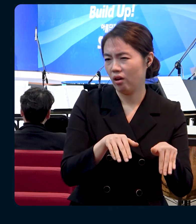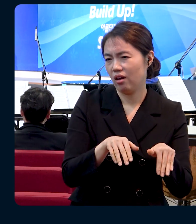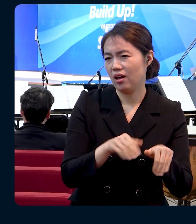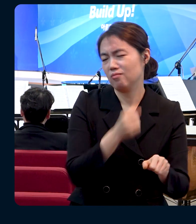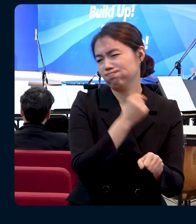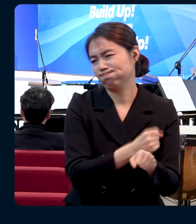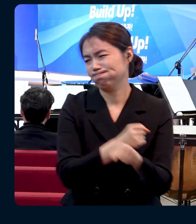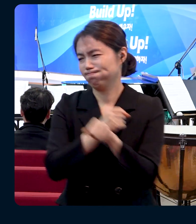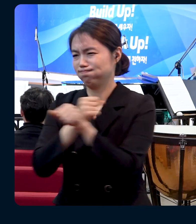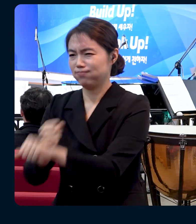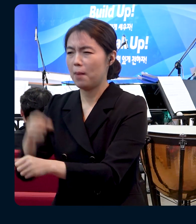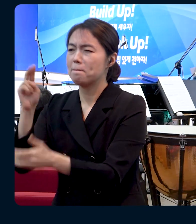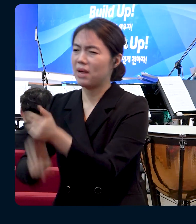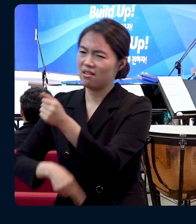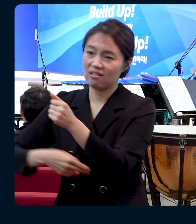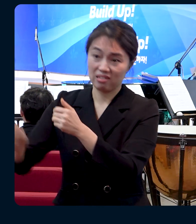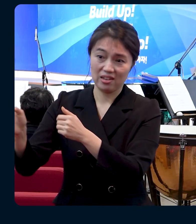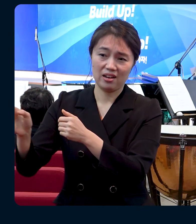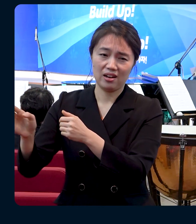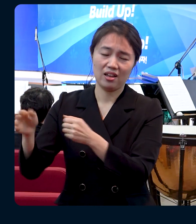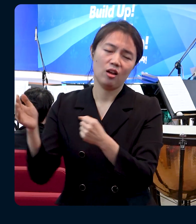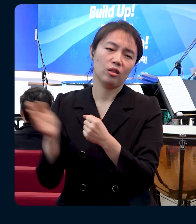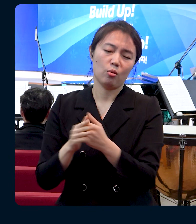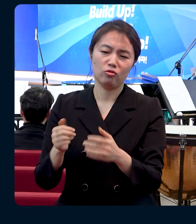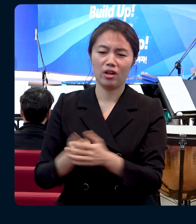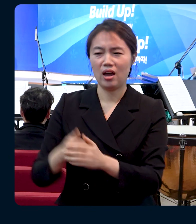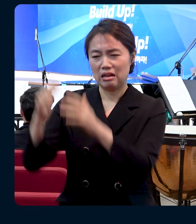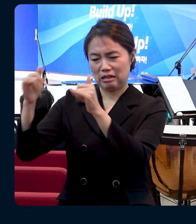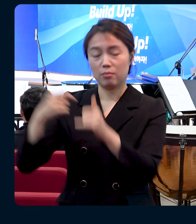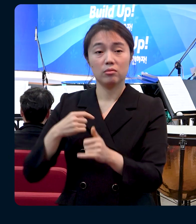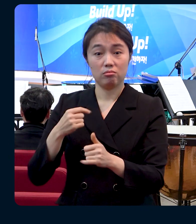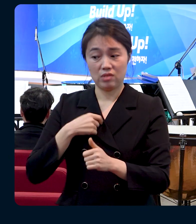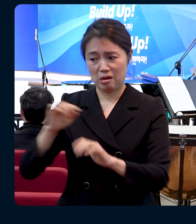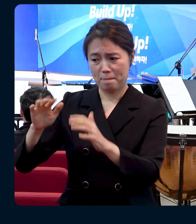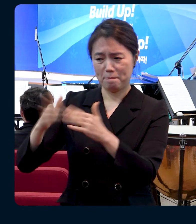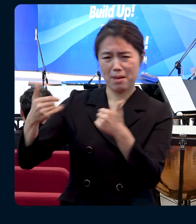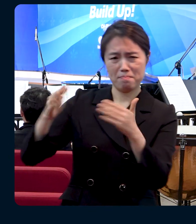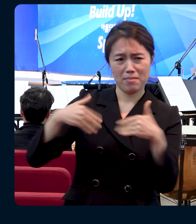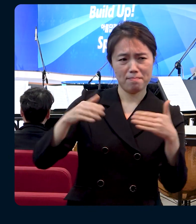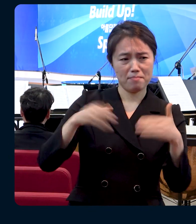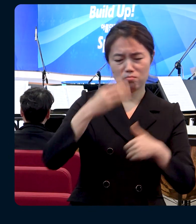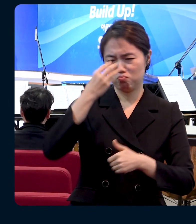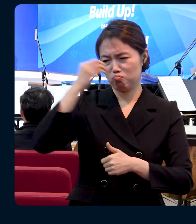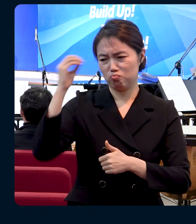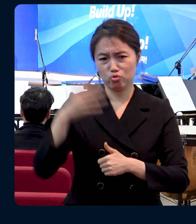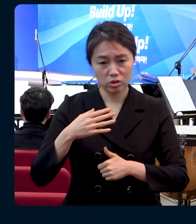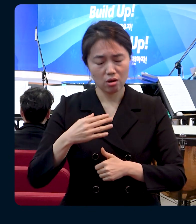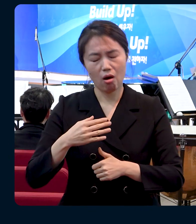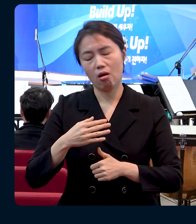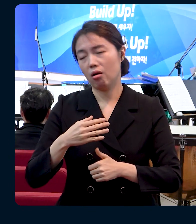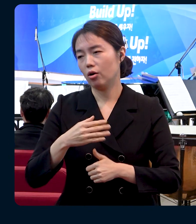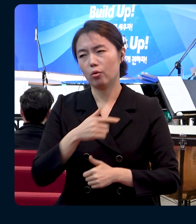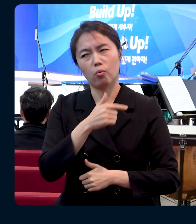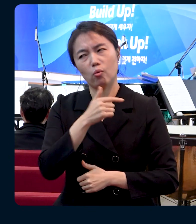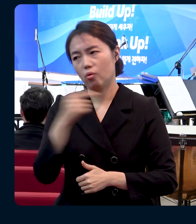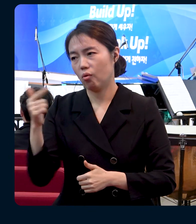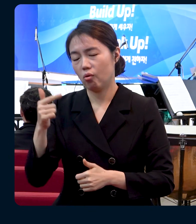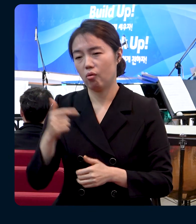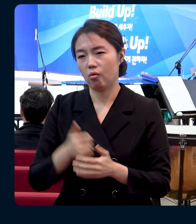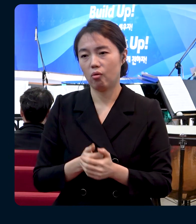그 학대와 인격의 무시는요, 감당할 수 있는 수준이 아니었습니다. 사람에게 가장 중요한 가치가